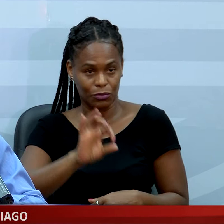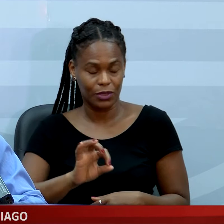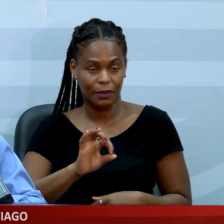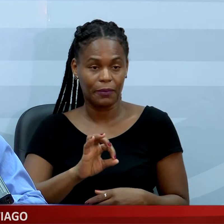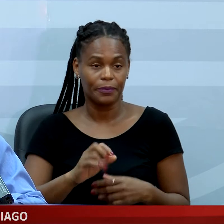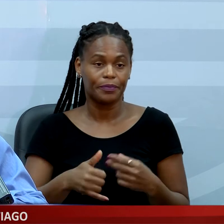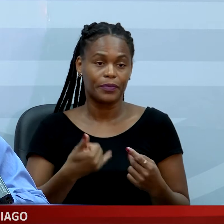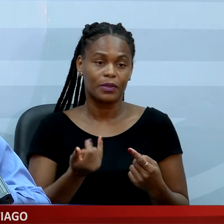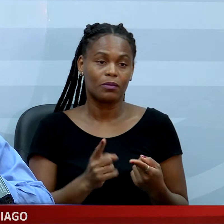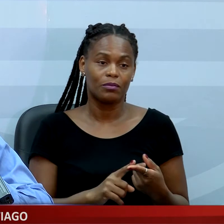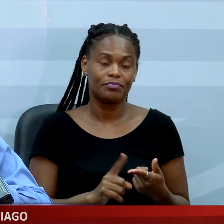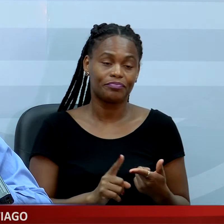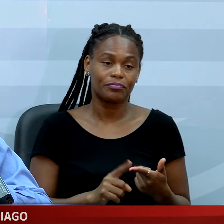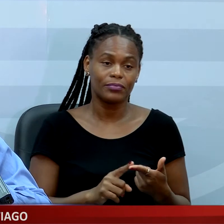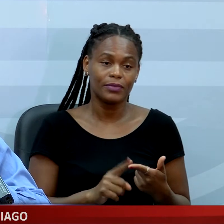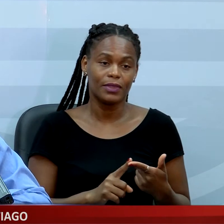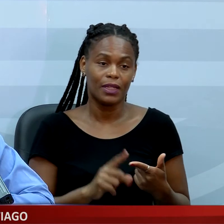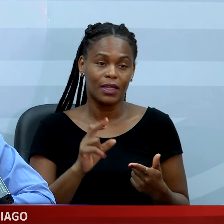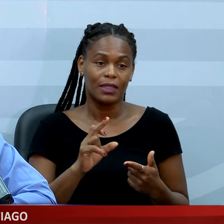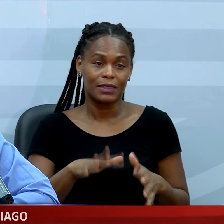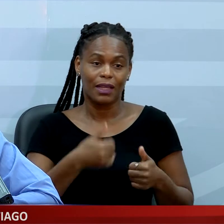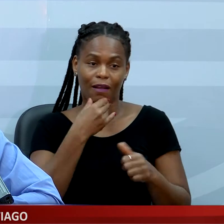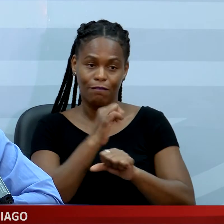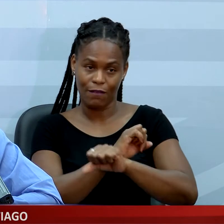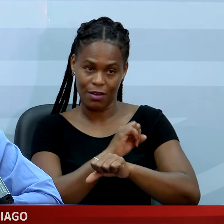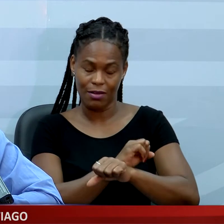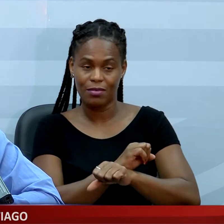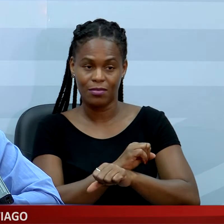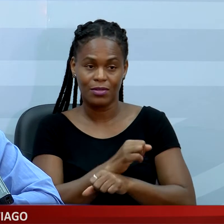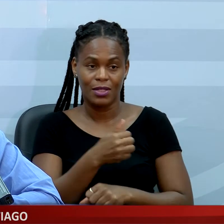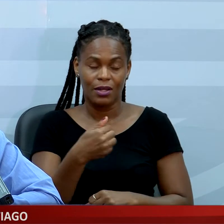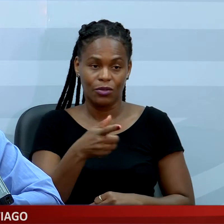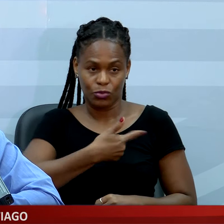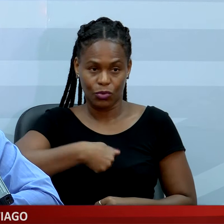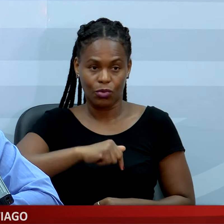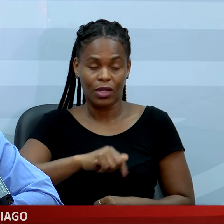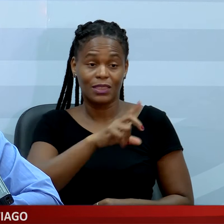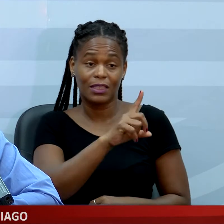66,3%. Em Ribeira Grande de Santiago, temos